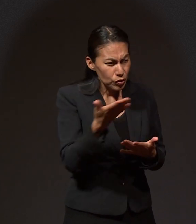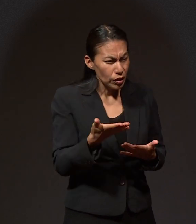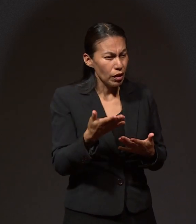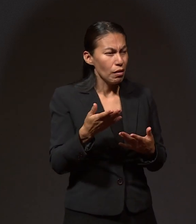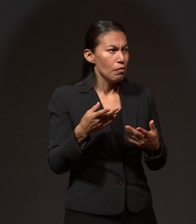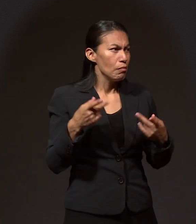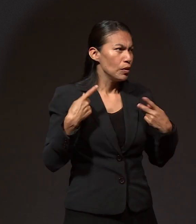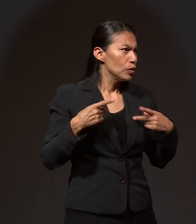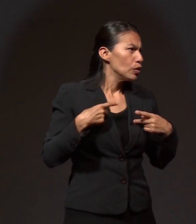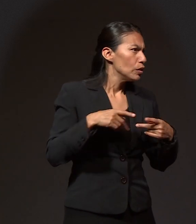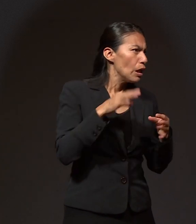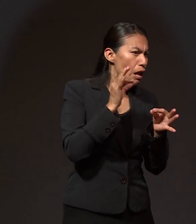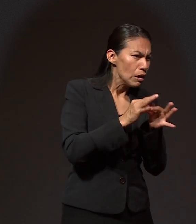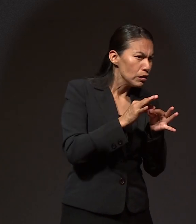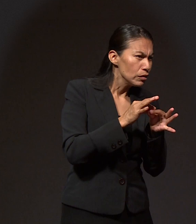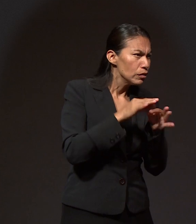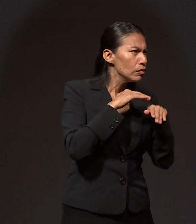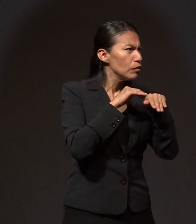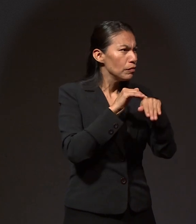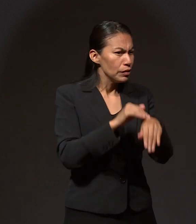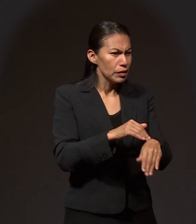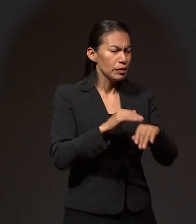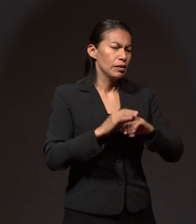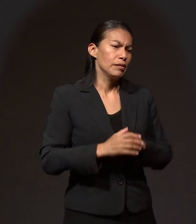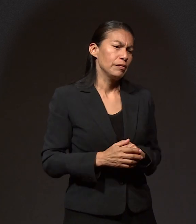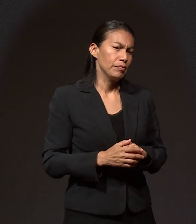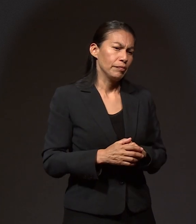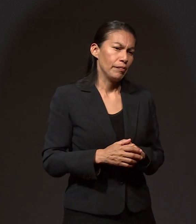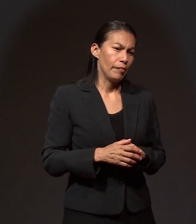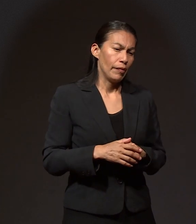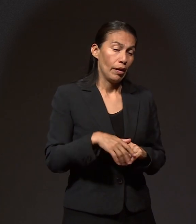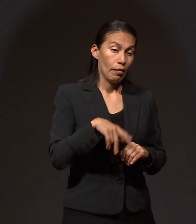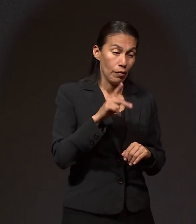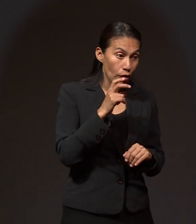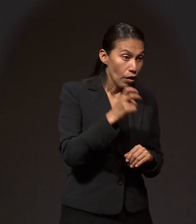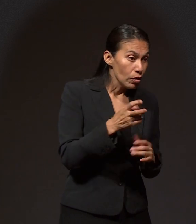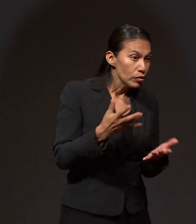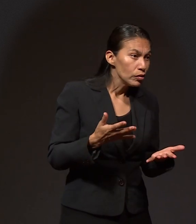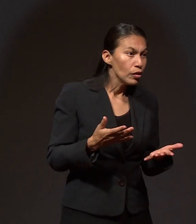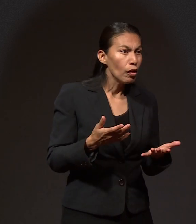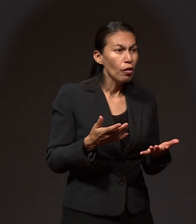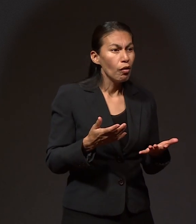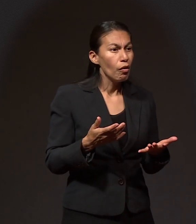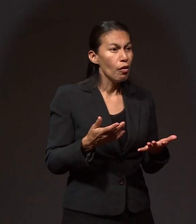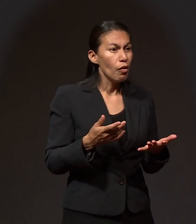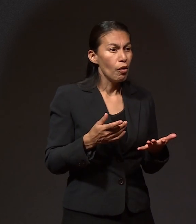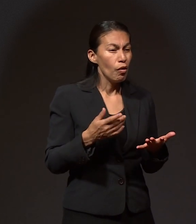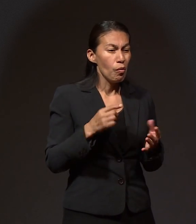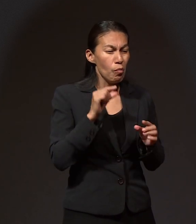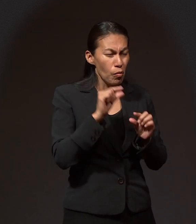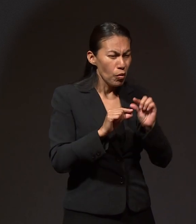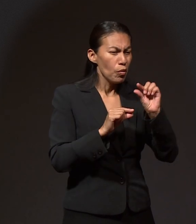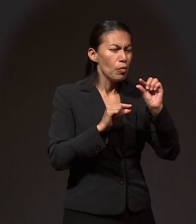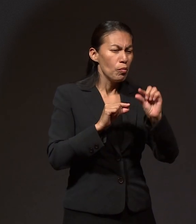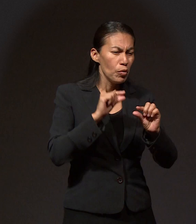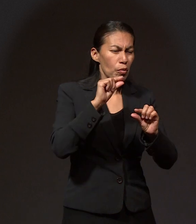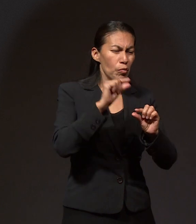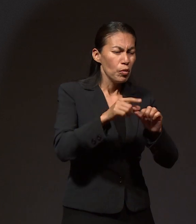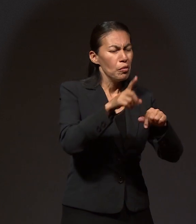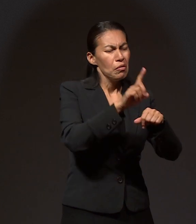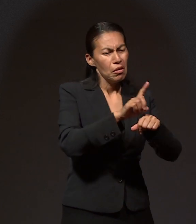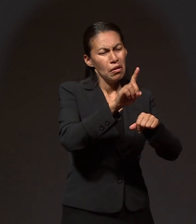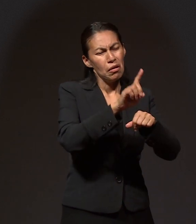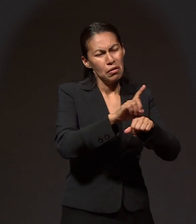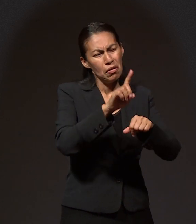dispuestos a escucharle y obedecerle. Pero eso no se improvisa. Eso va día